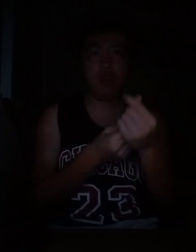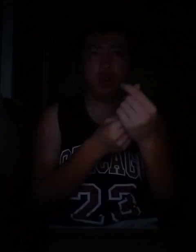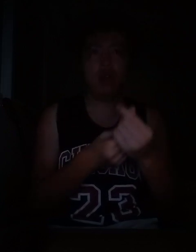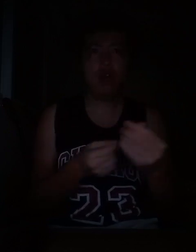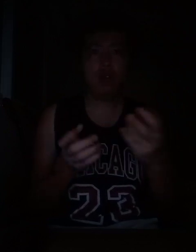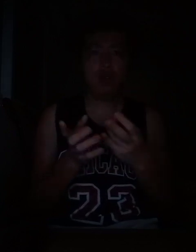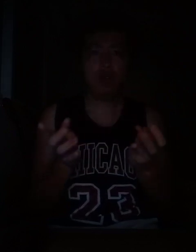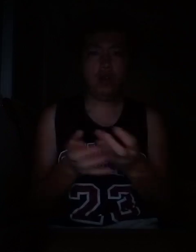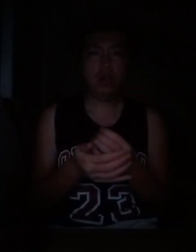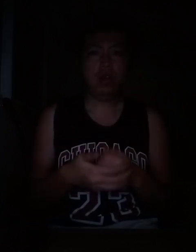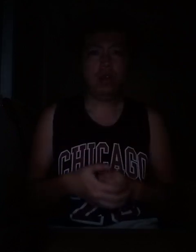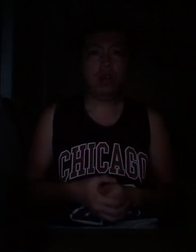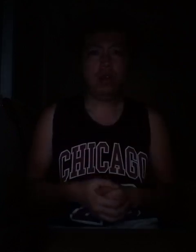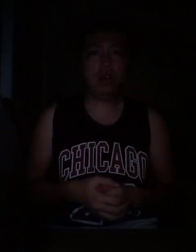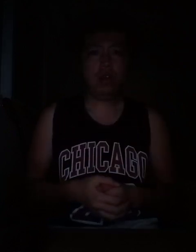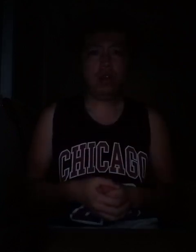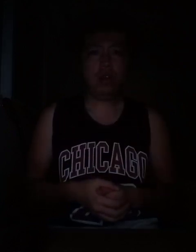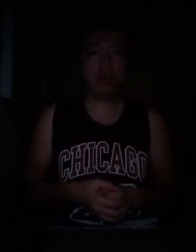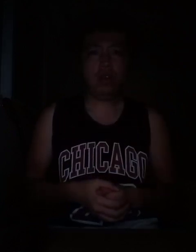있습니다. MBC 뉴스 김건희입니다.